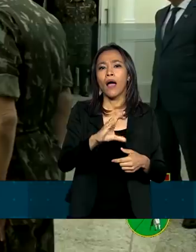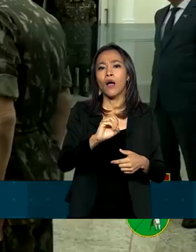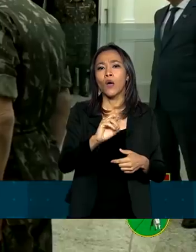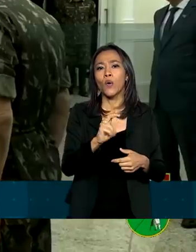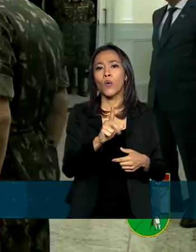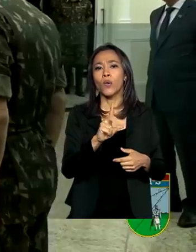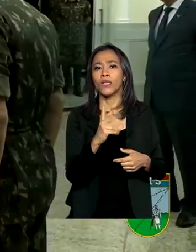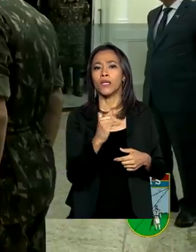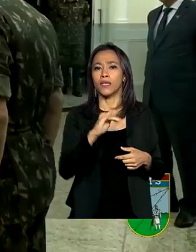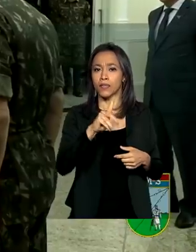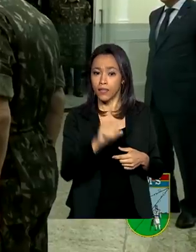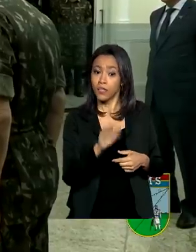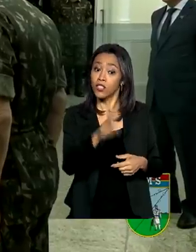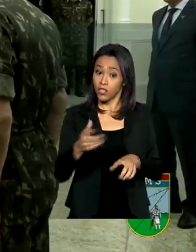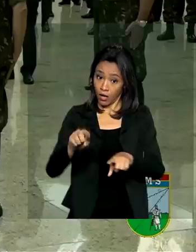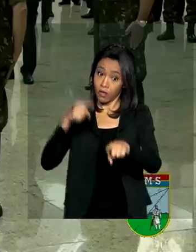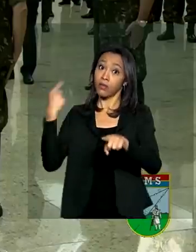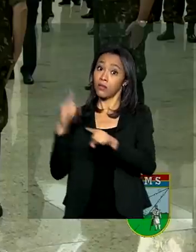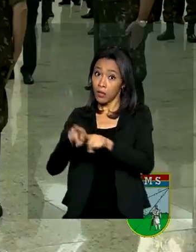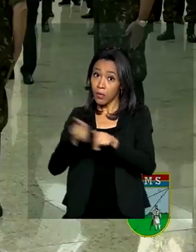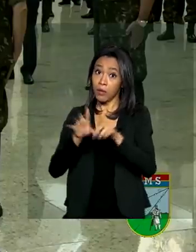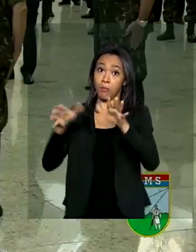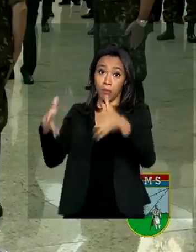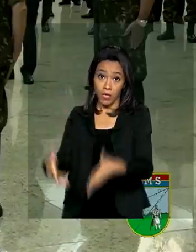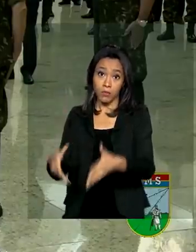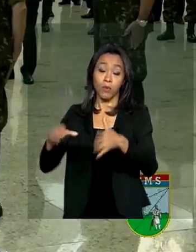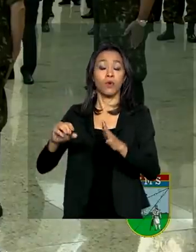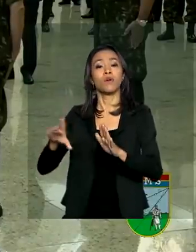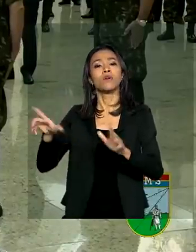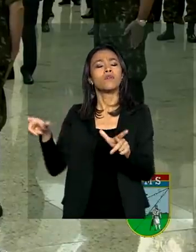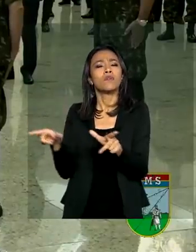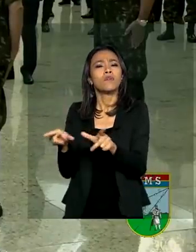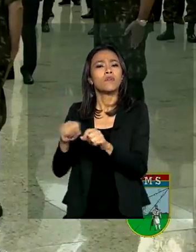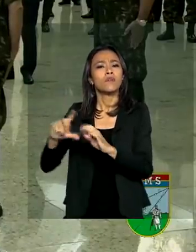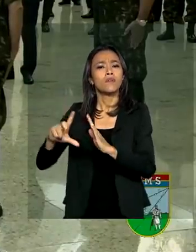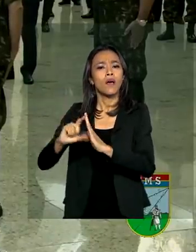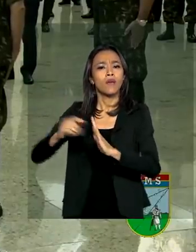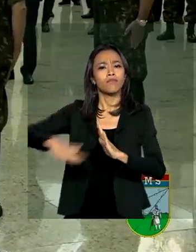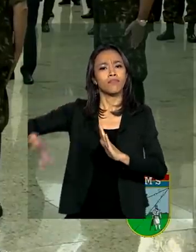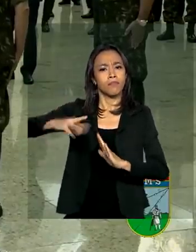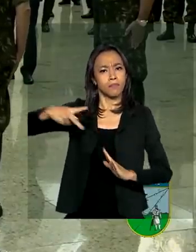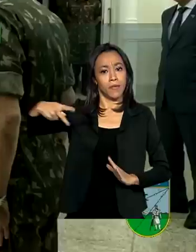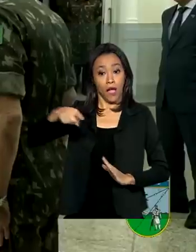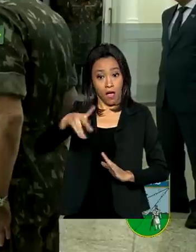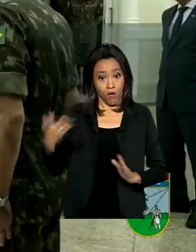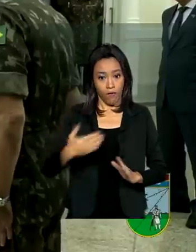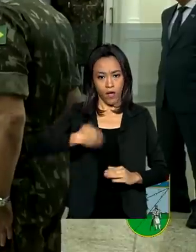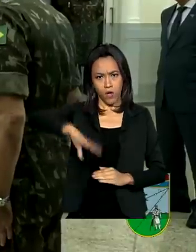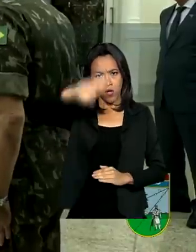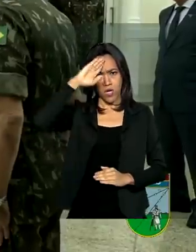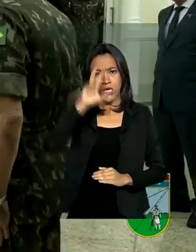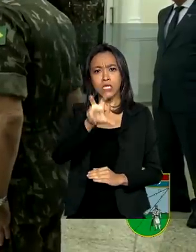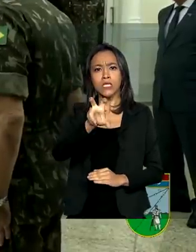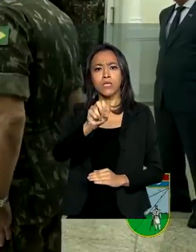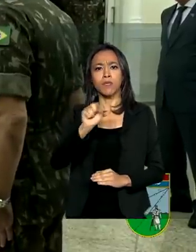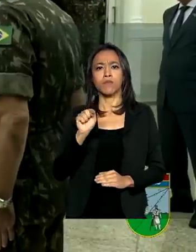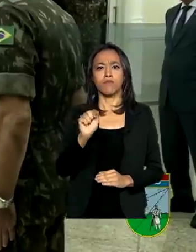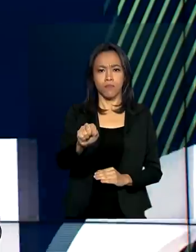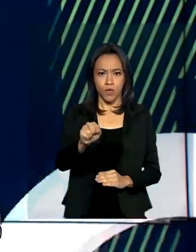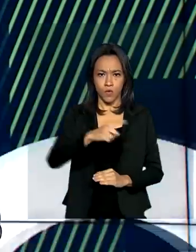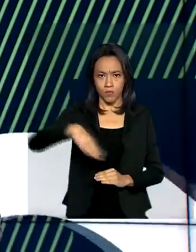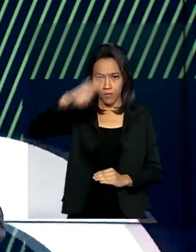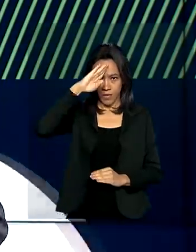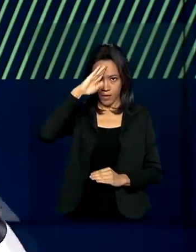do gabinete institucional da presidência da república agora vai comandar 50.000 militares da região sul do